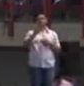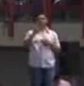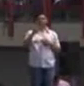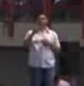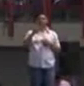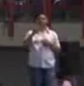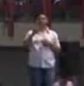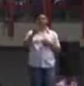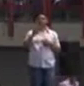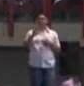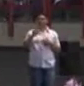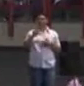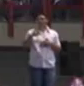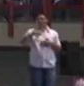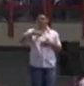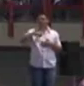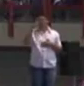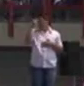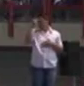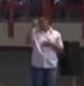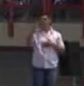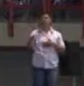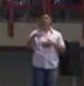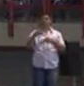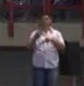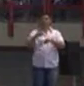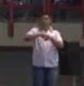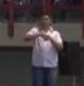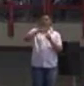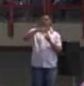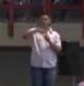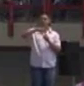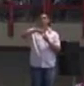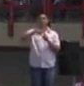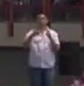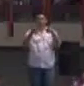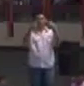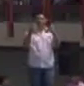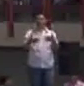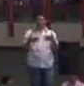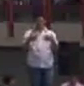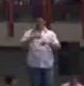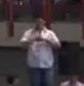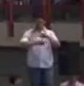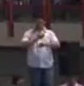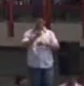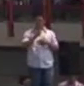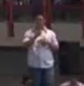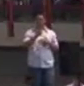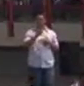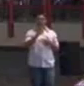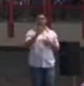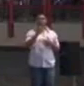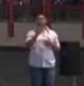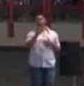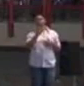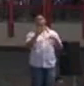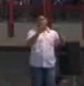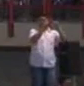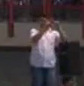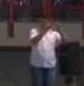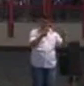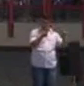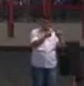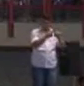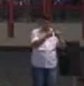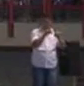as provas, dois tipos de trigonometria para a gente trabalhar. Existe a trigonometria no triângulo retângulo,